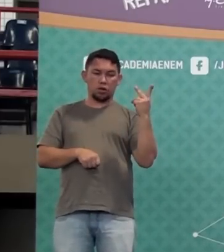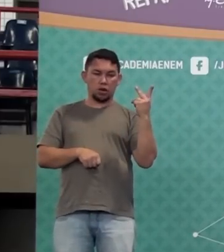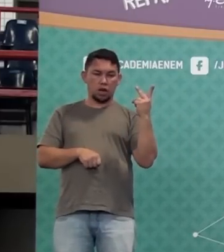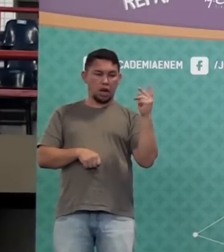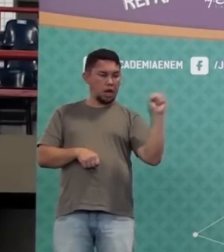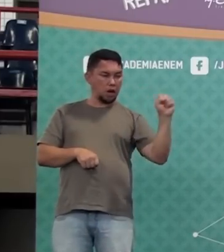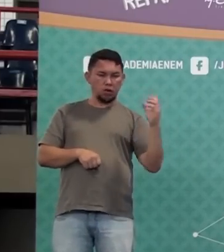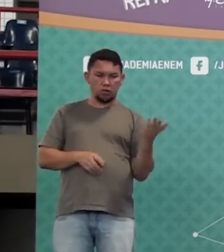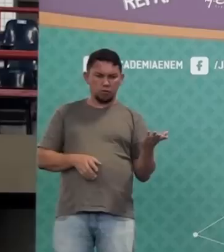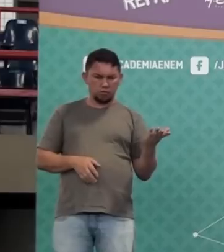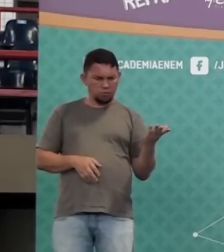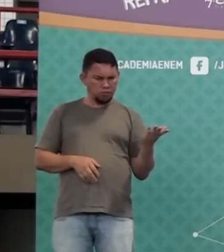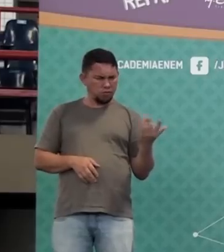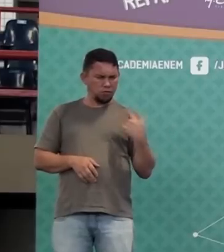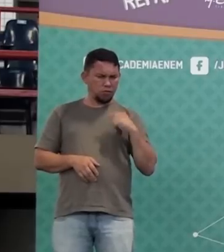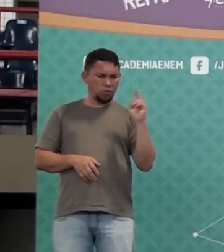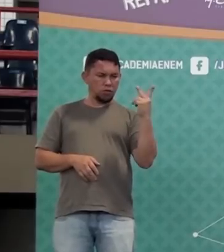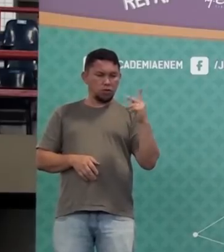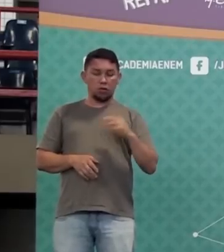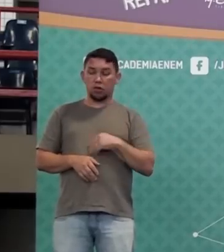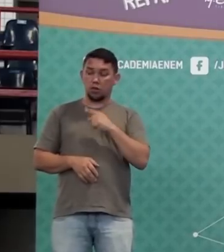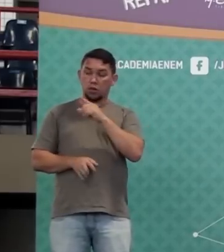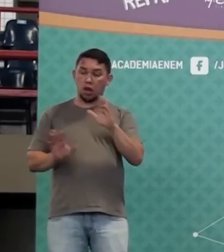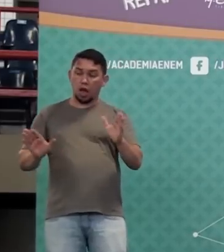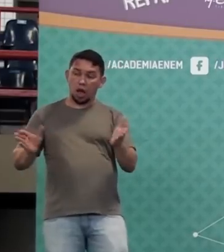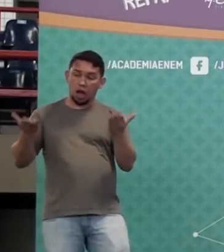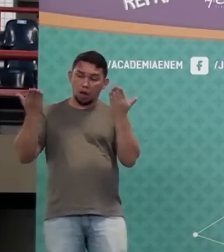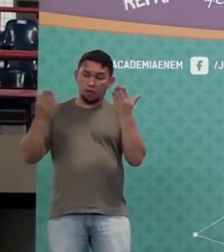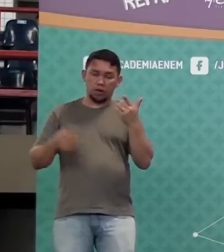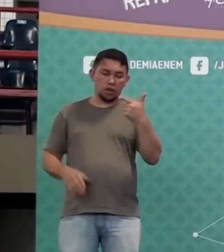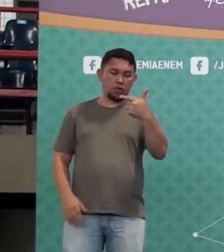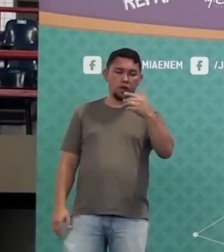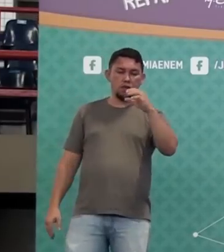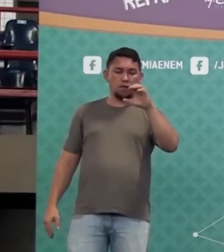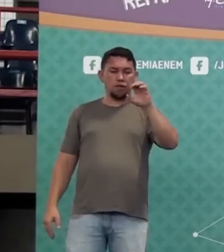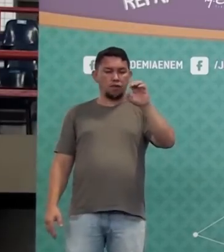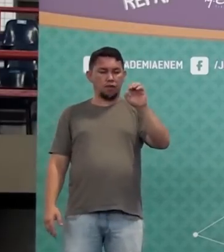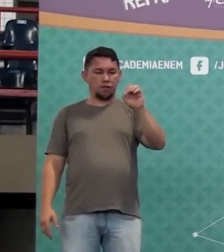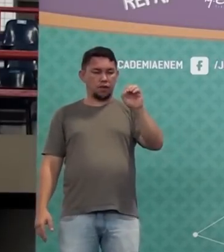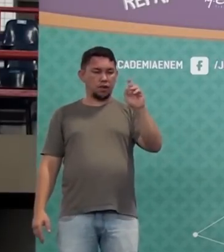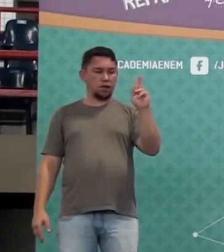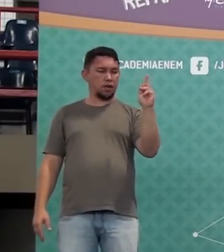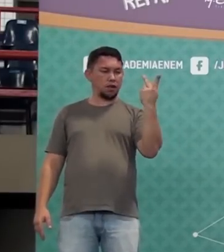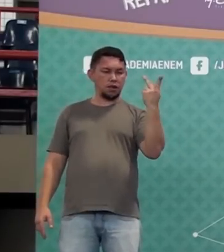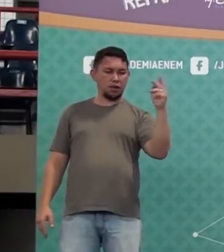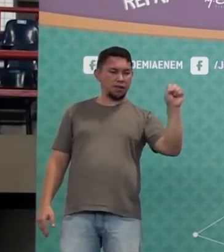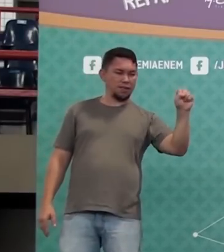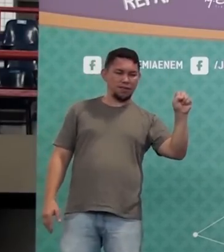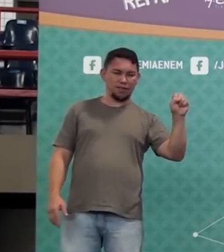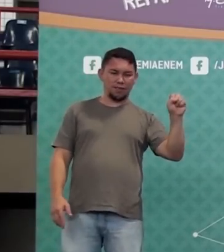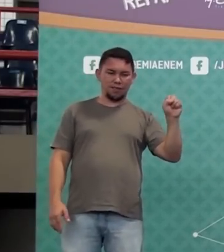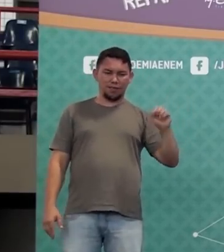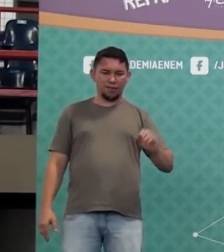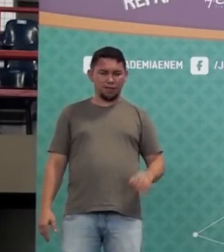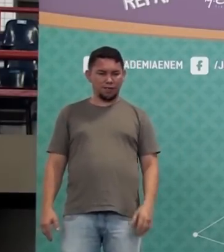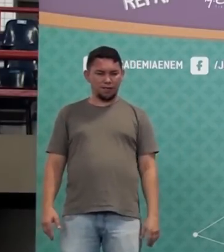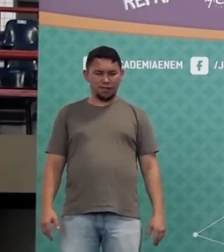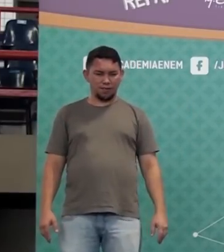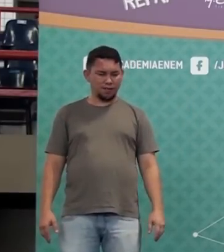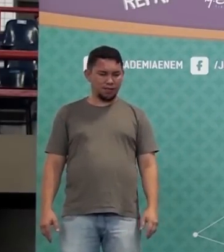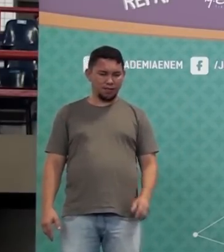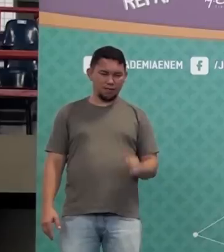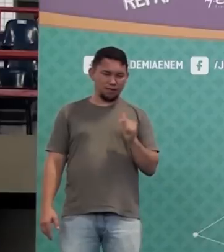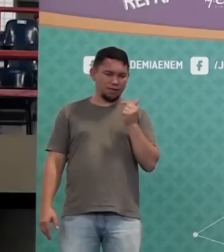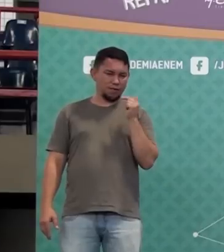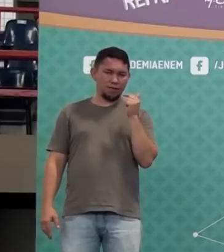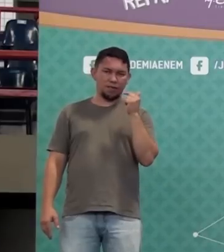diz, a festa vai ser 20 horas. Aí coloca RS. Não tem